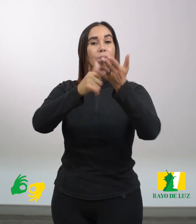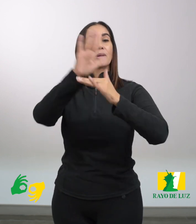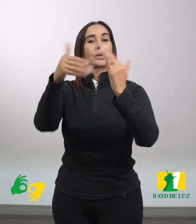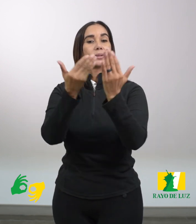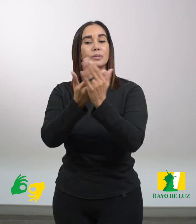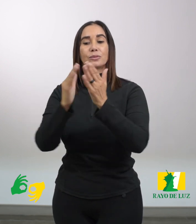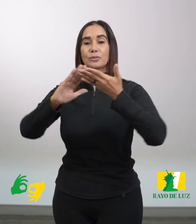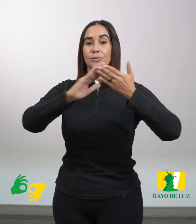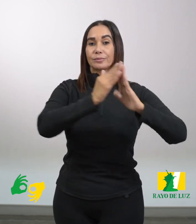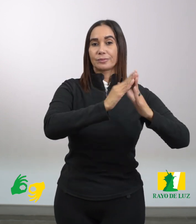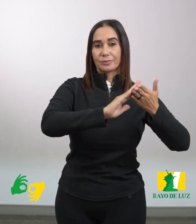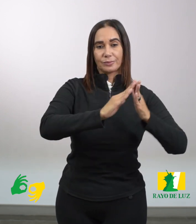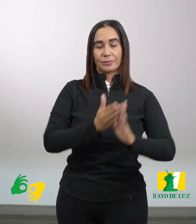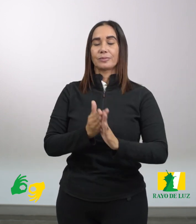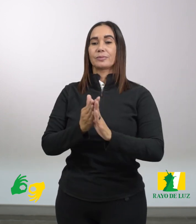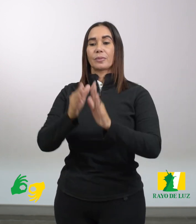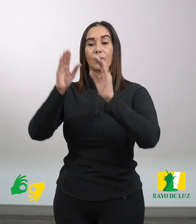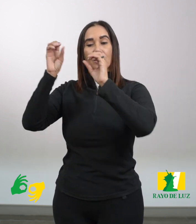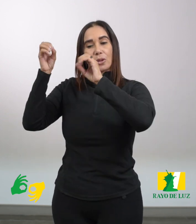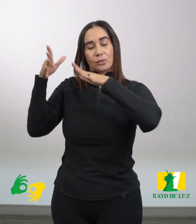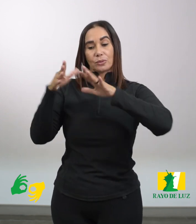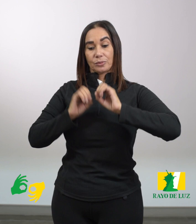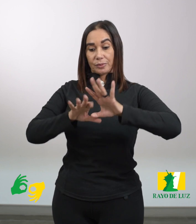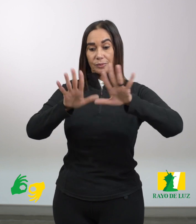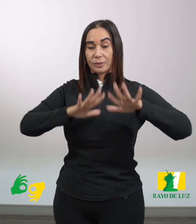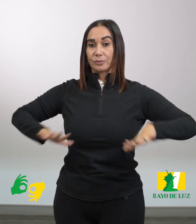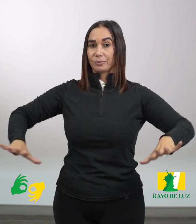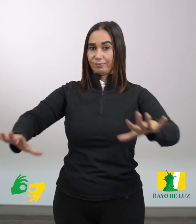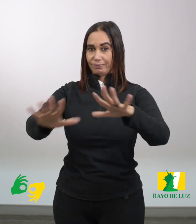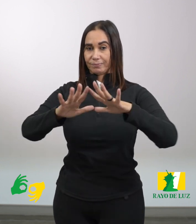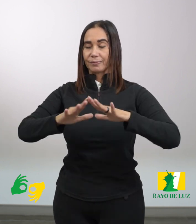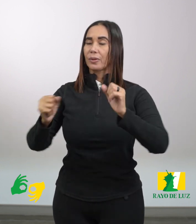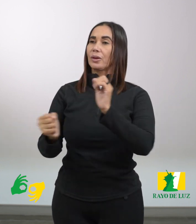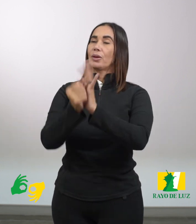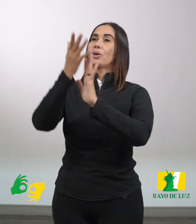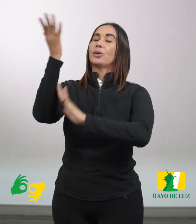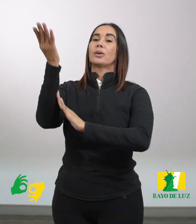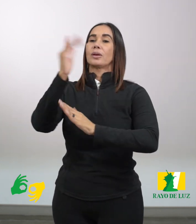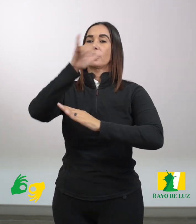todos los pueblos, luz para alumbrar a las naciones y gloria de tu pueblo Israel.